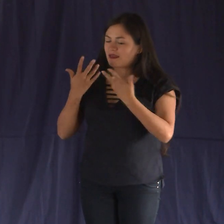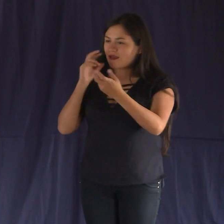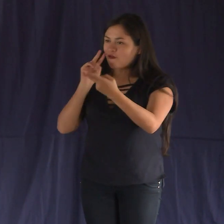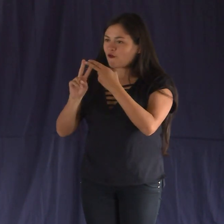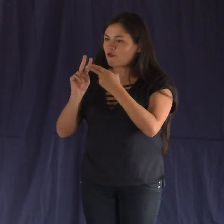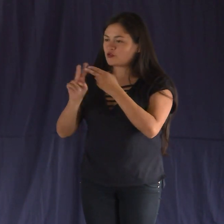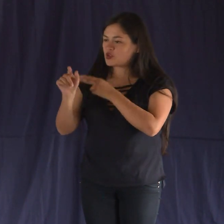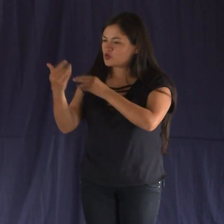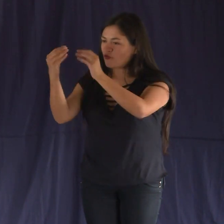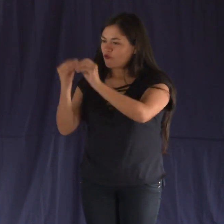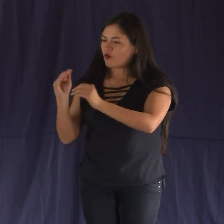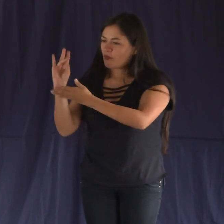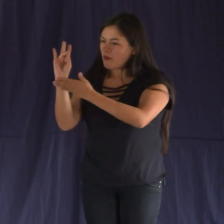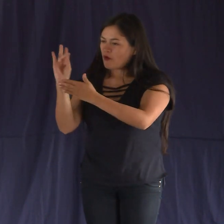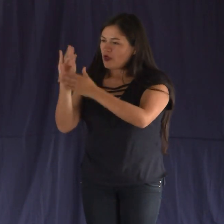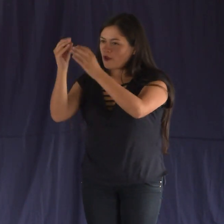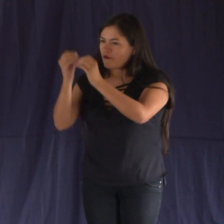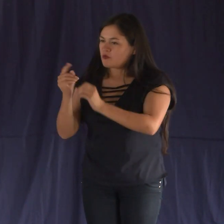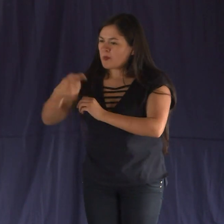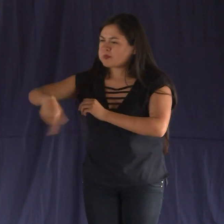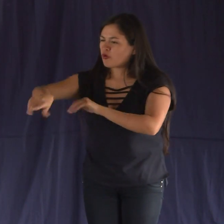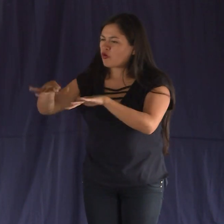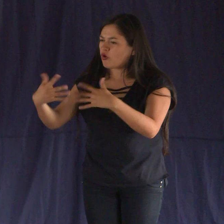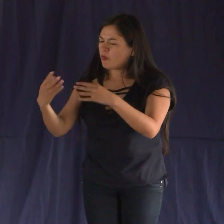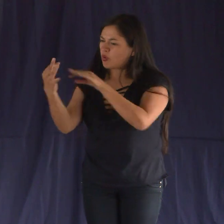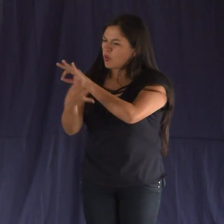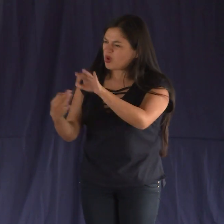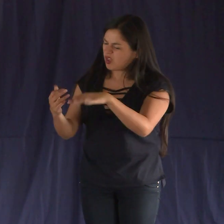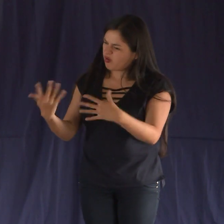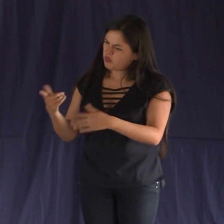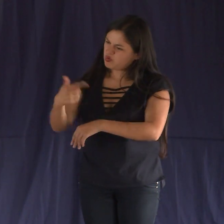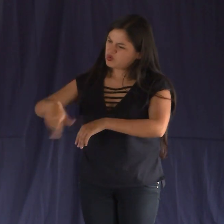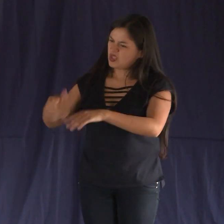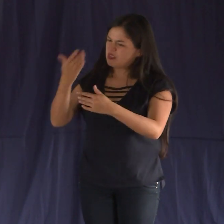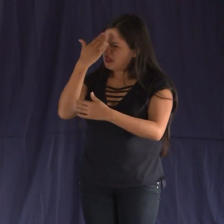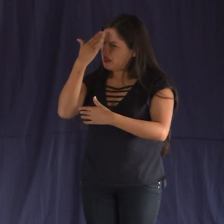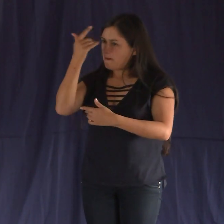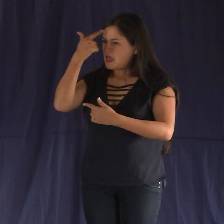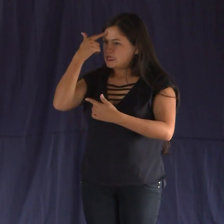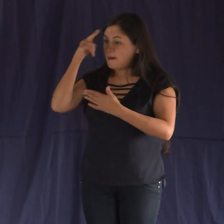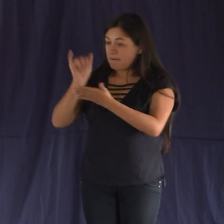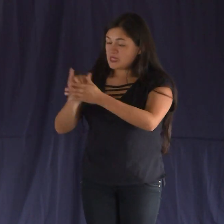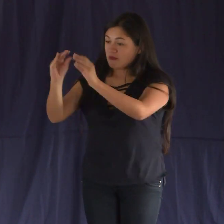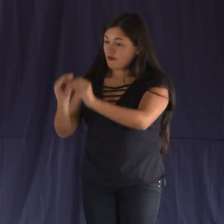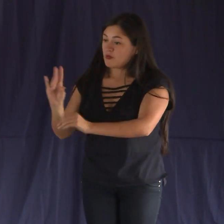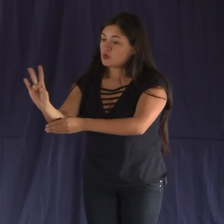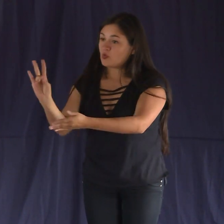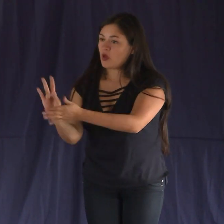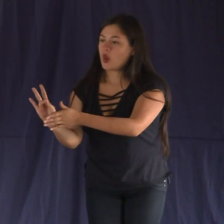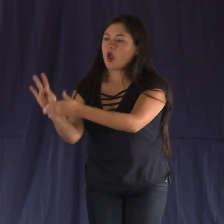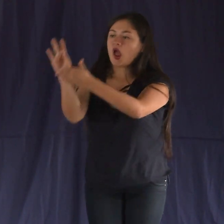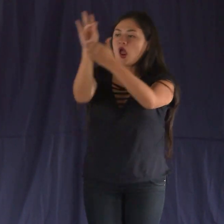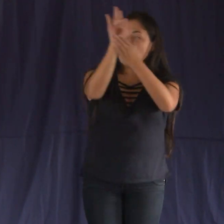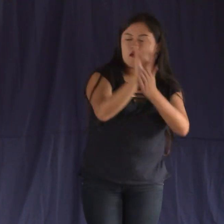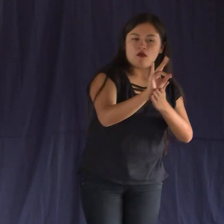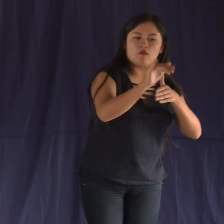de ver ese modelo como una alternativa para mitigar la crisis ambiental que nosotros